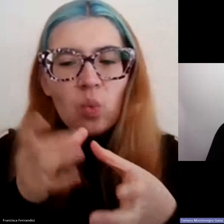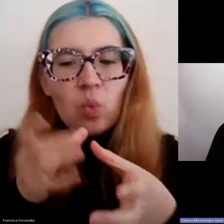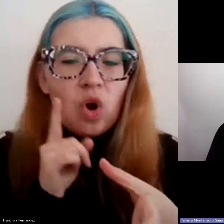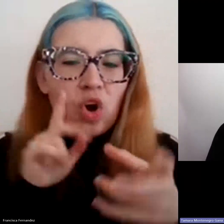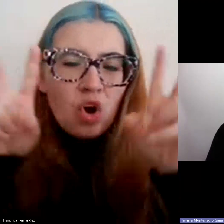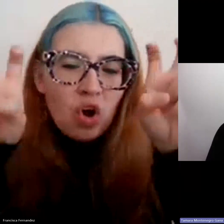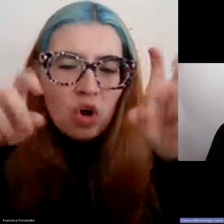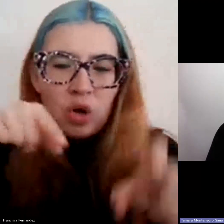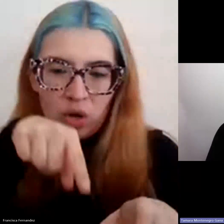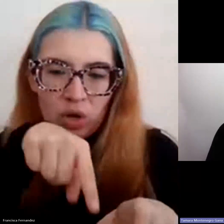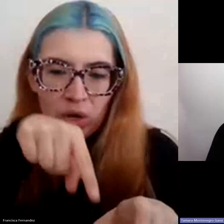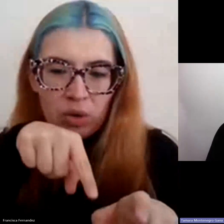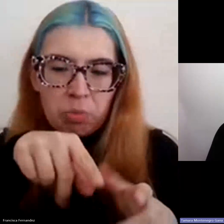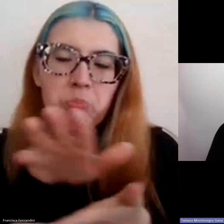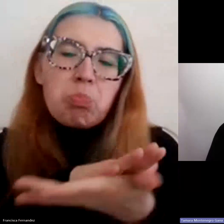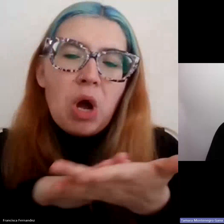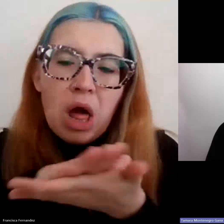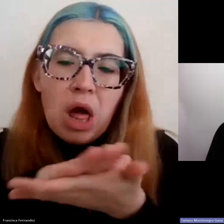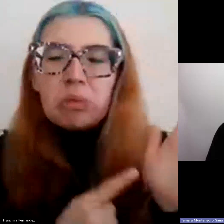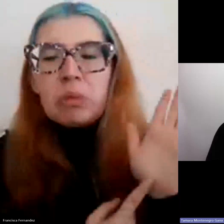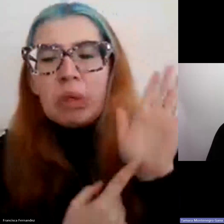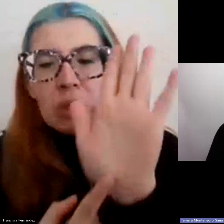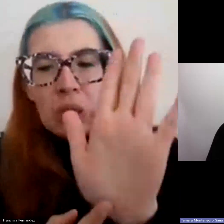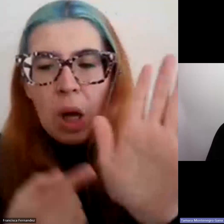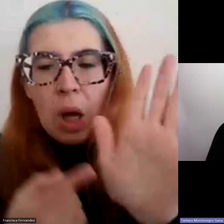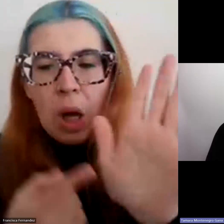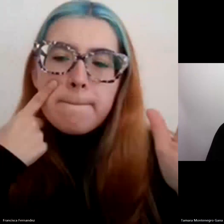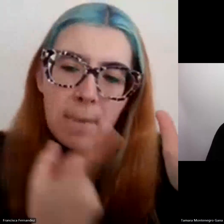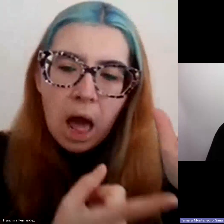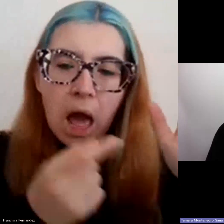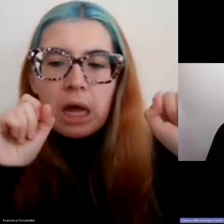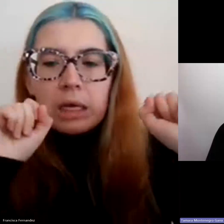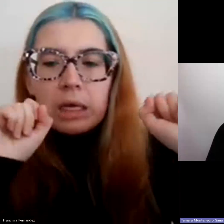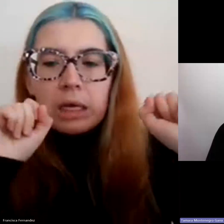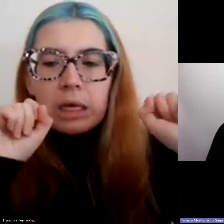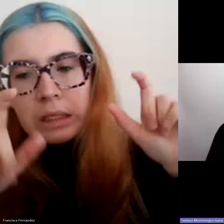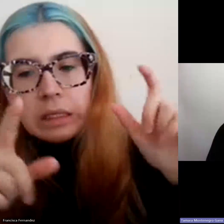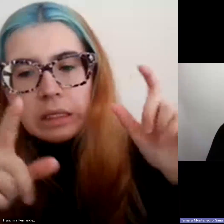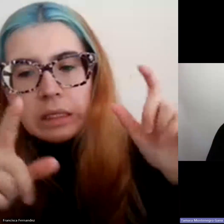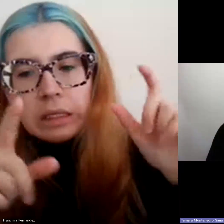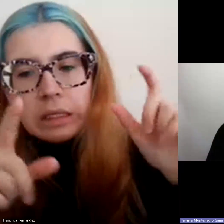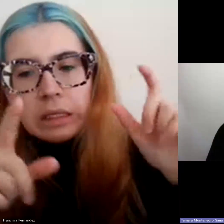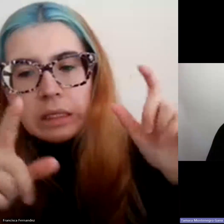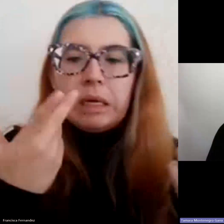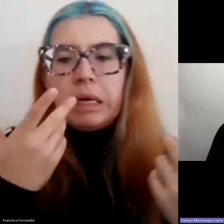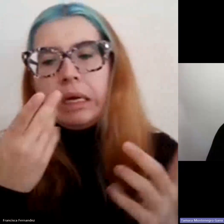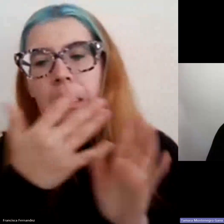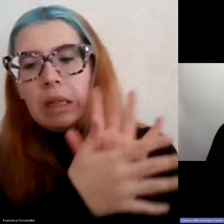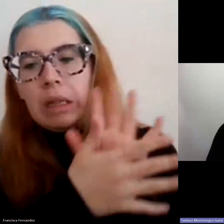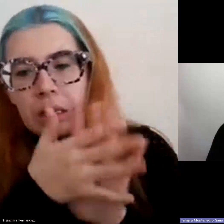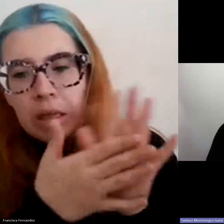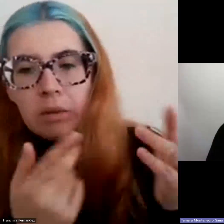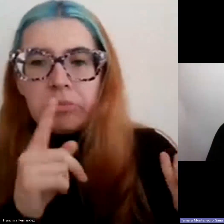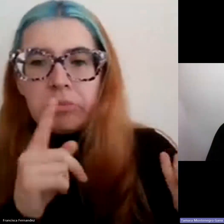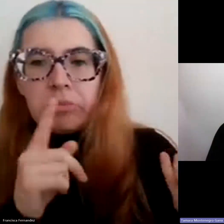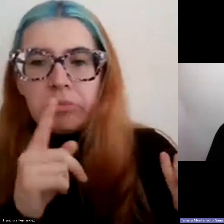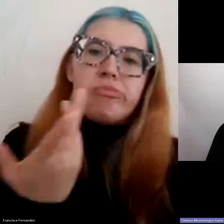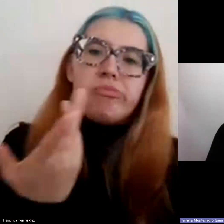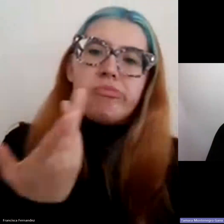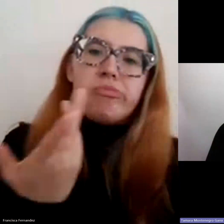en talleres, en grupos con las personas sordas. Entonces les podemos hacer muestras, pueden ver